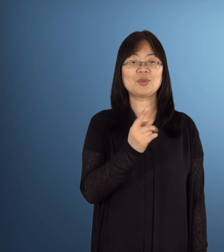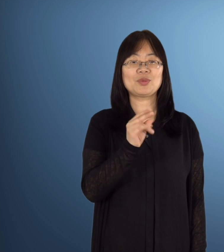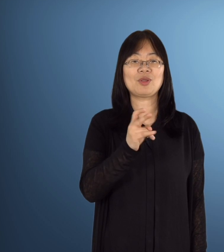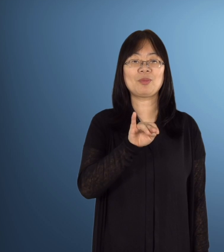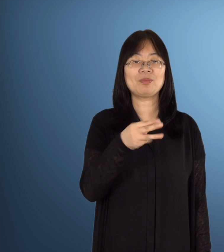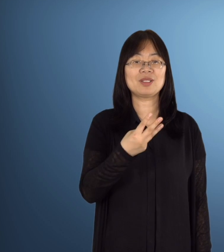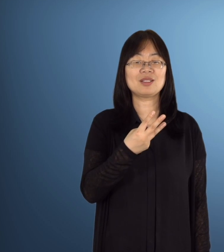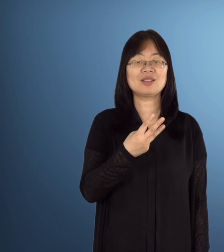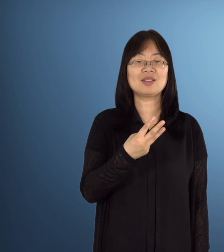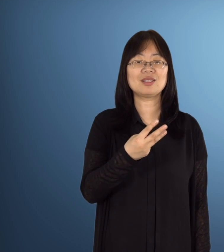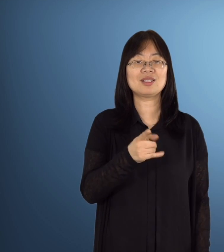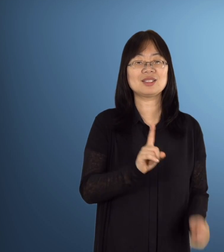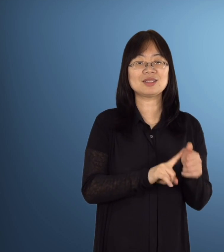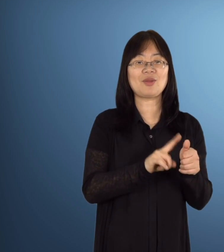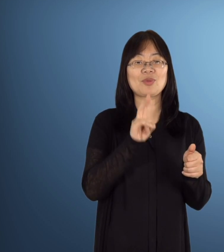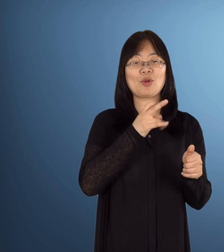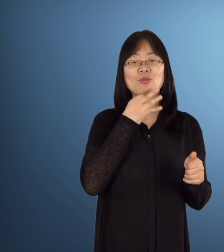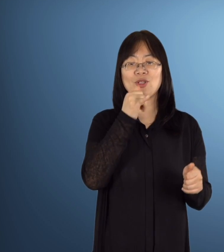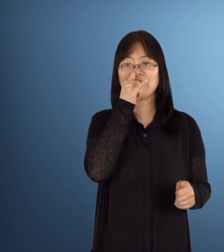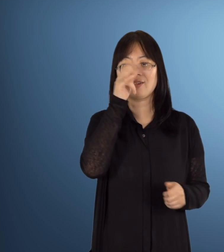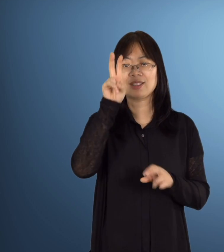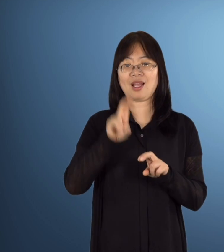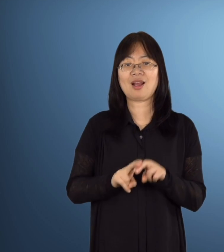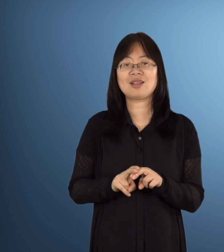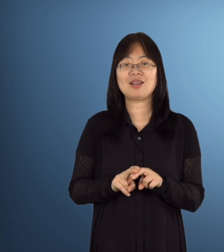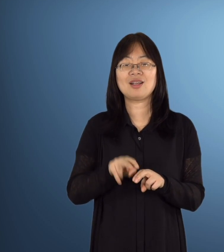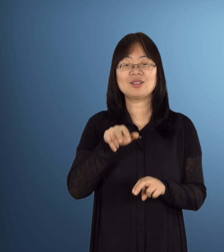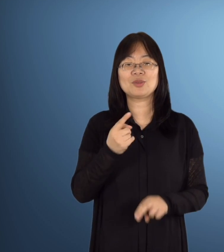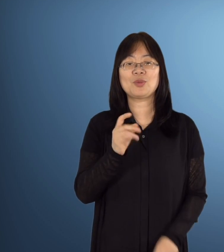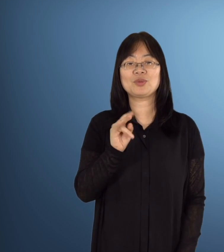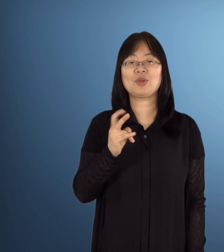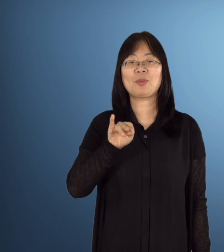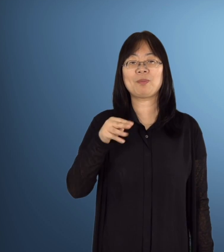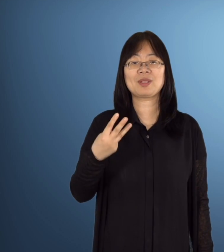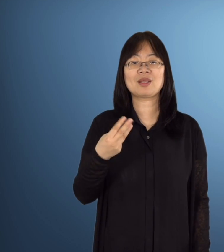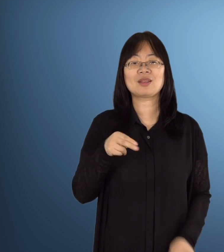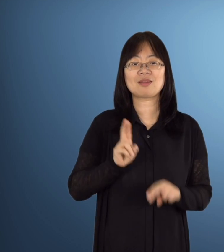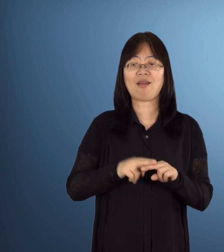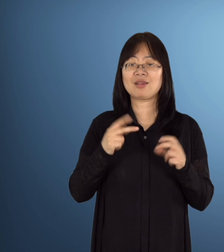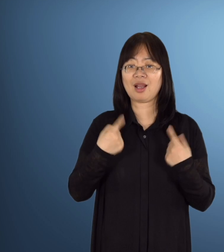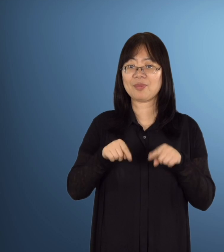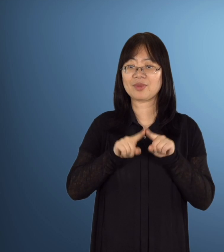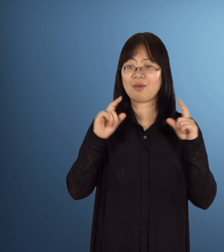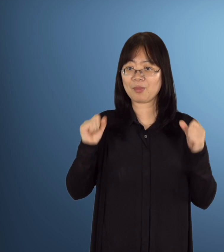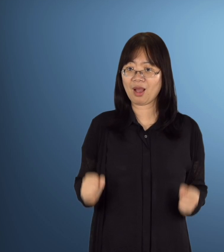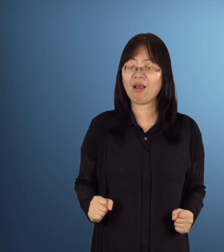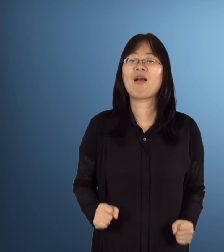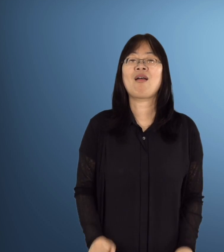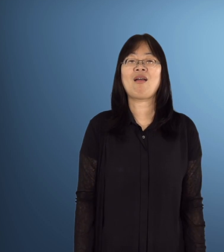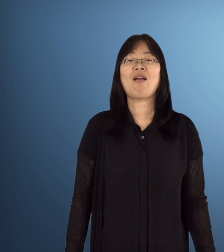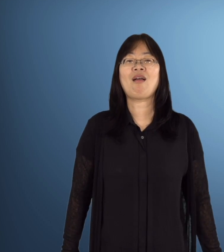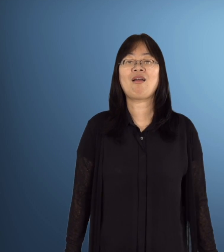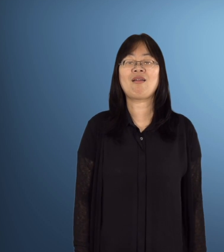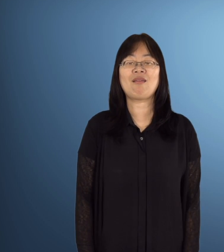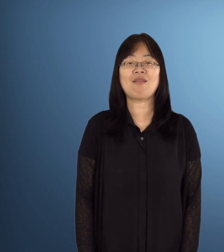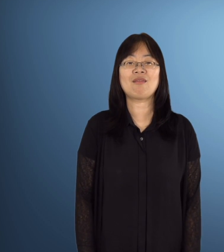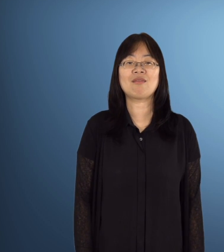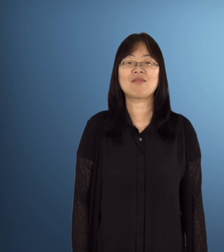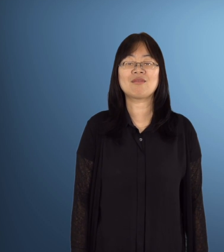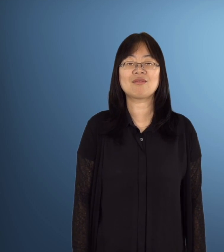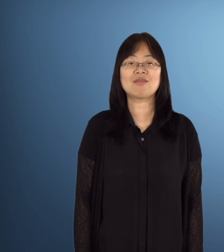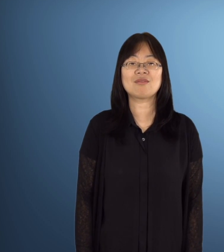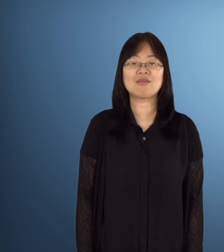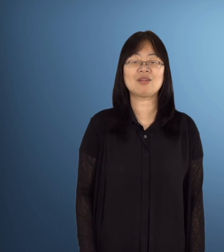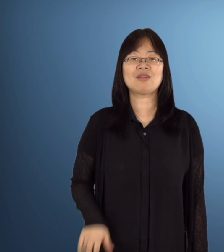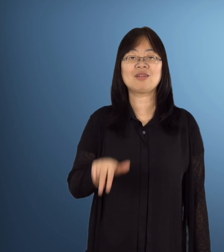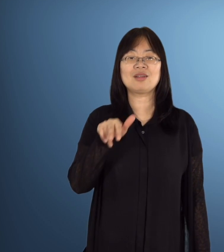노래를 불렀습니다. 근데 그 자리에 조용필 씨가 마침 계셨어요. 진짜 큰 가수죠.